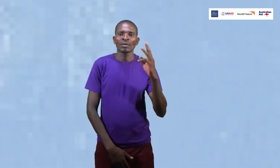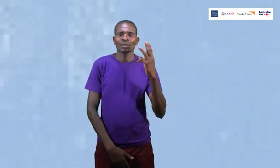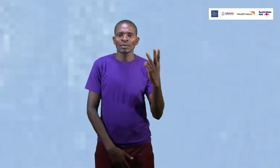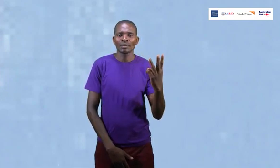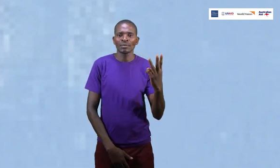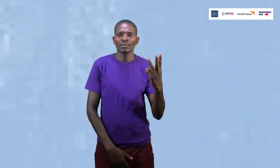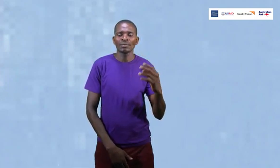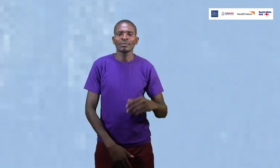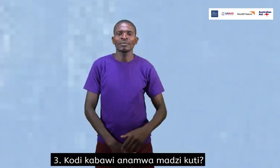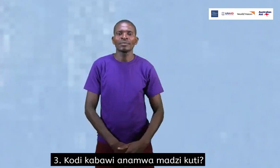Funso lachitatu.